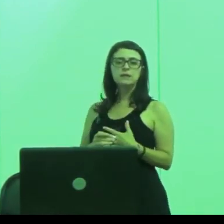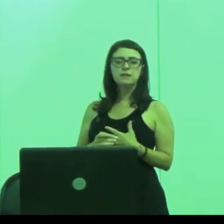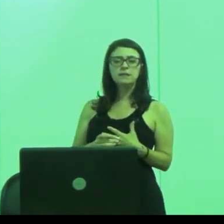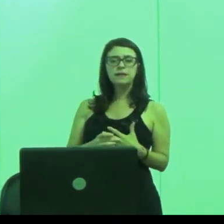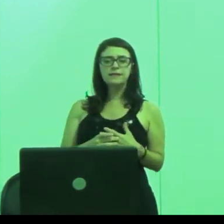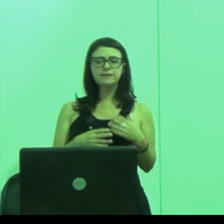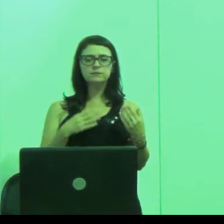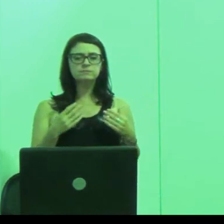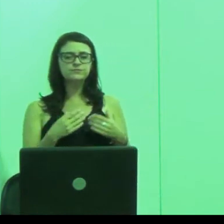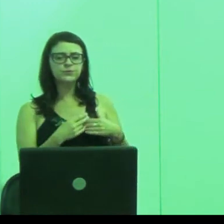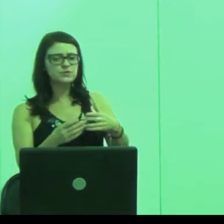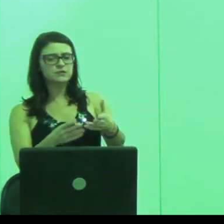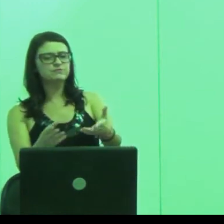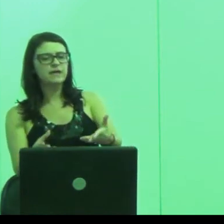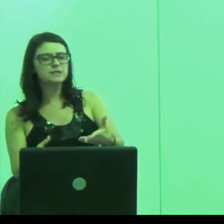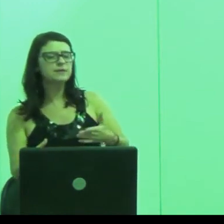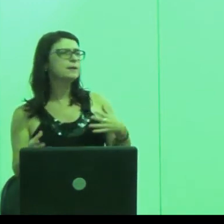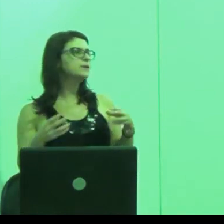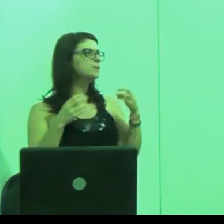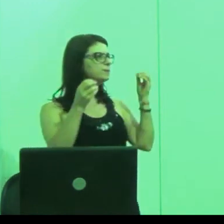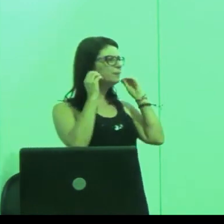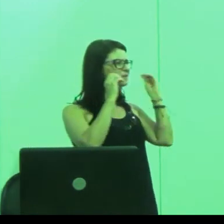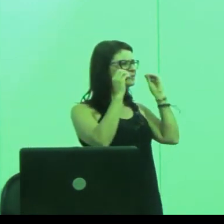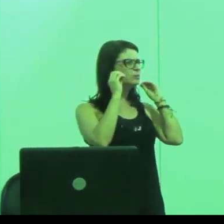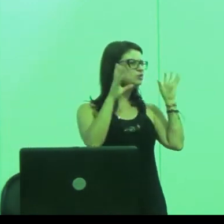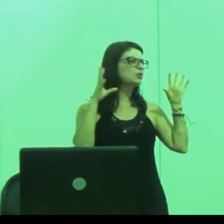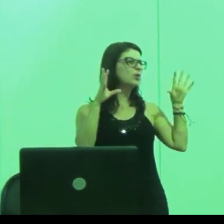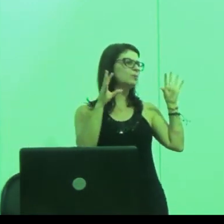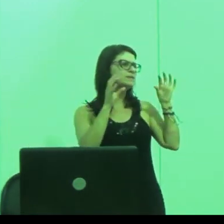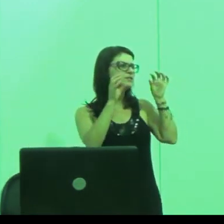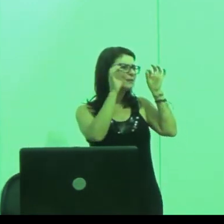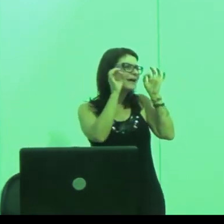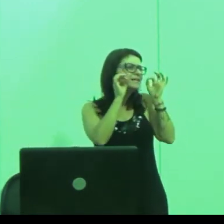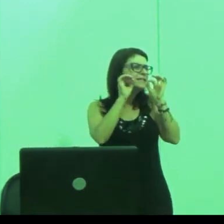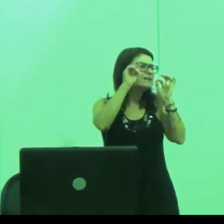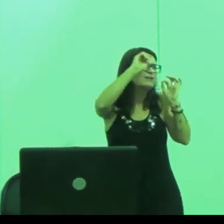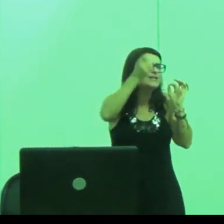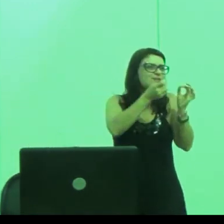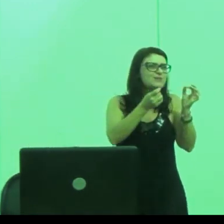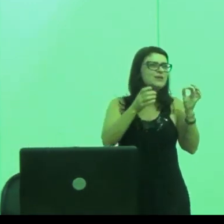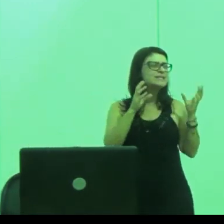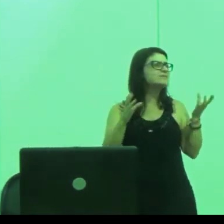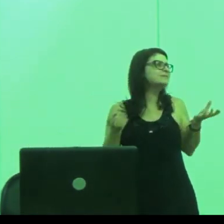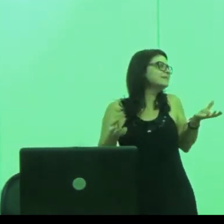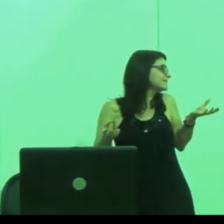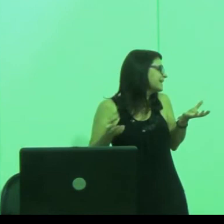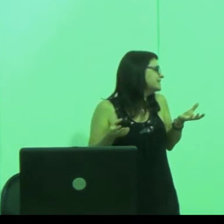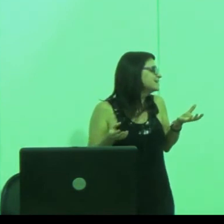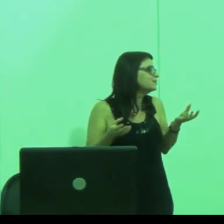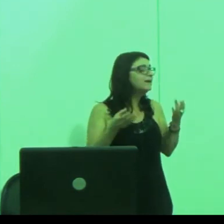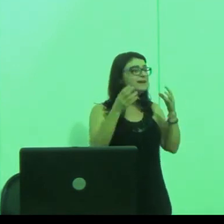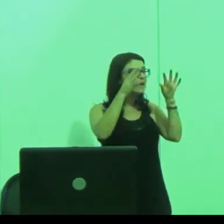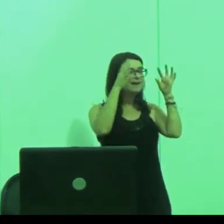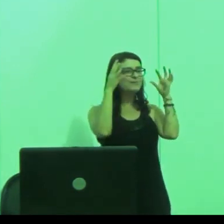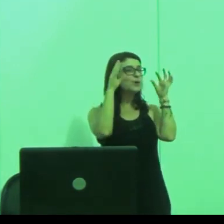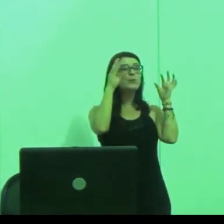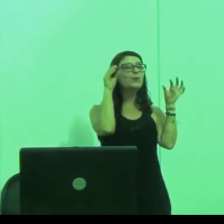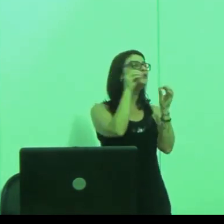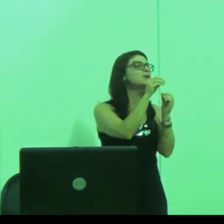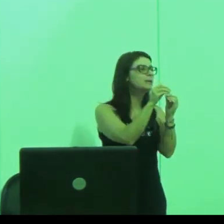tracinho. E aí aquilo foi usado em várias, mas aquilo para mim parecia um monte de contas. Carinho, faltava só por isso. Aí, meu olho só ia para